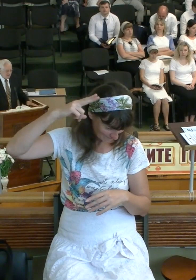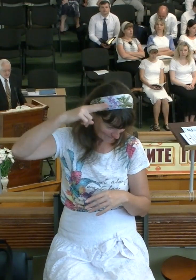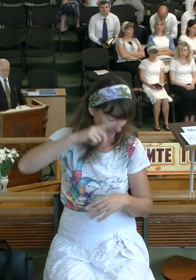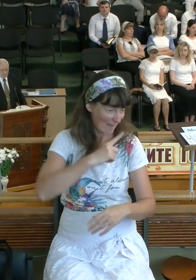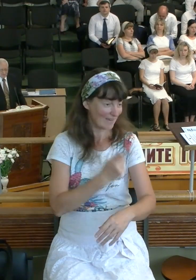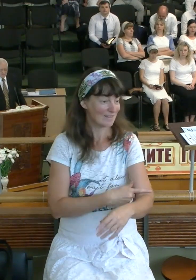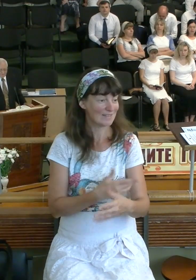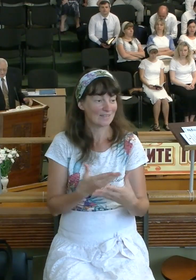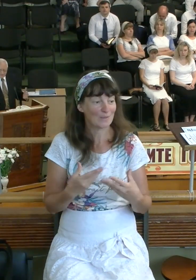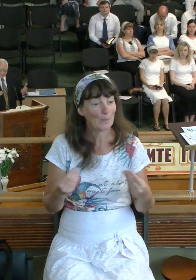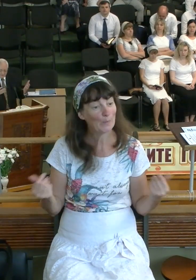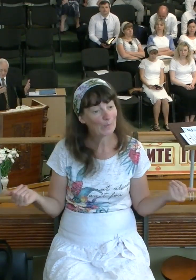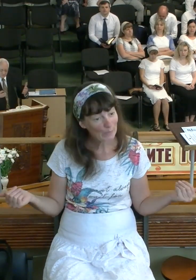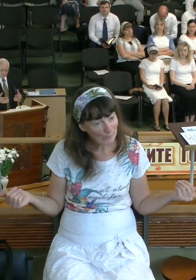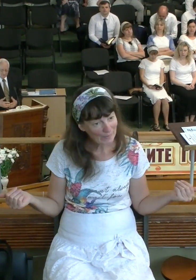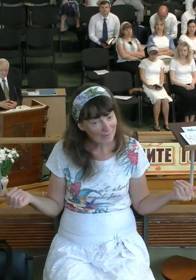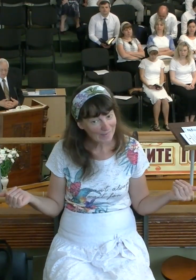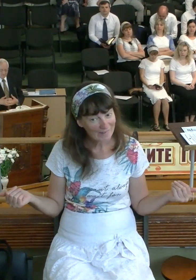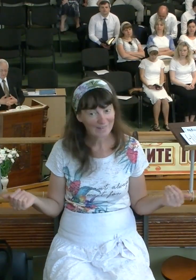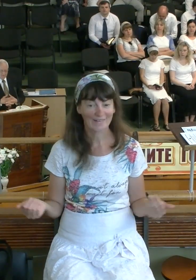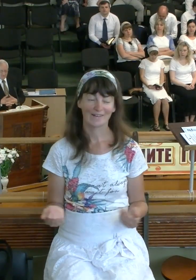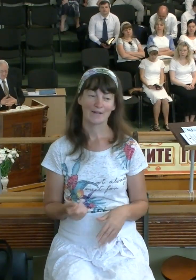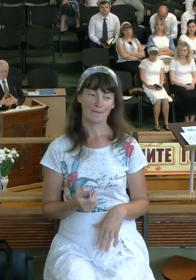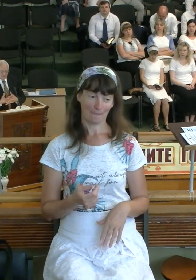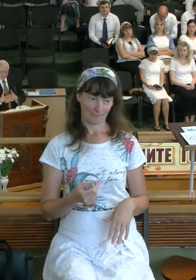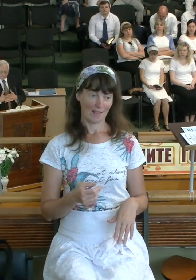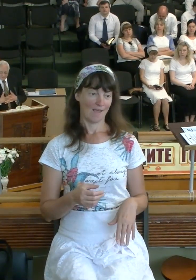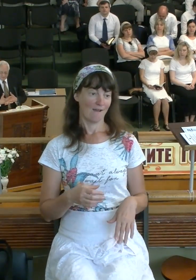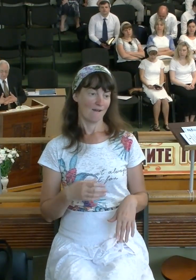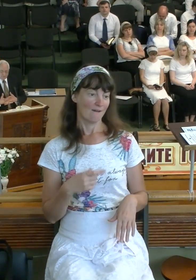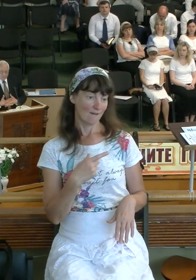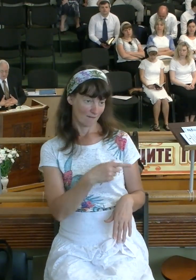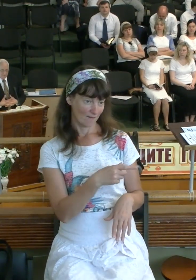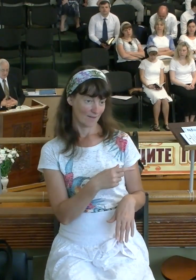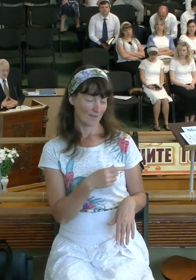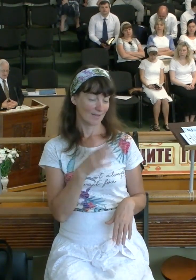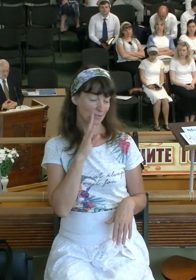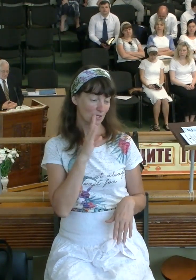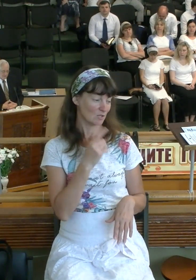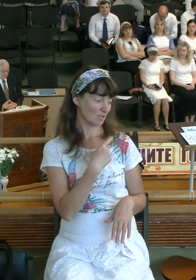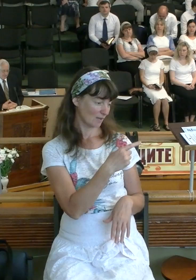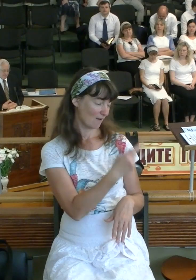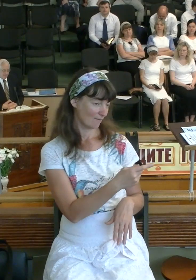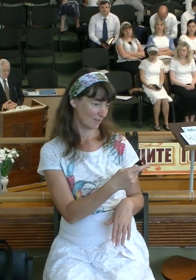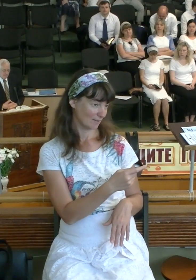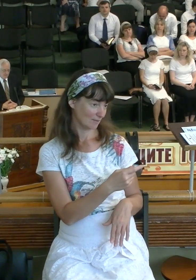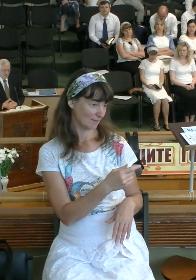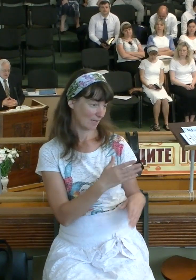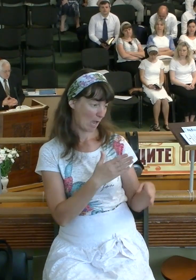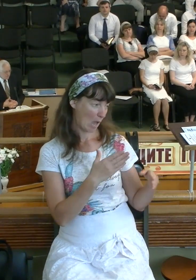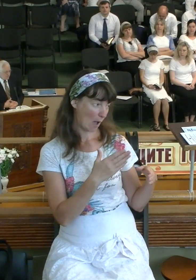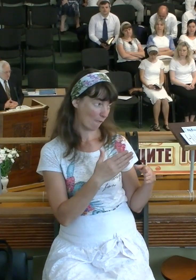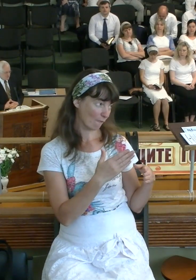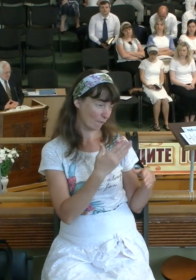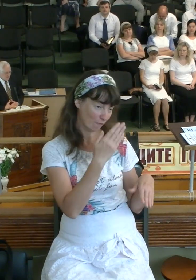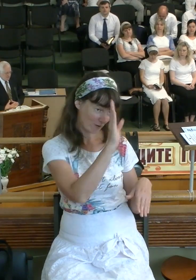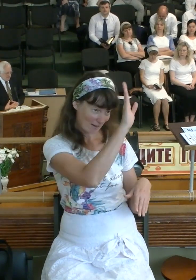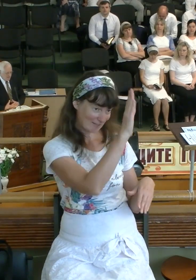ему сказано было: «Враги идут», он сказал: «Пойду, как и прежде». И